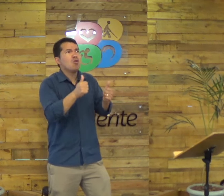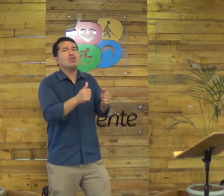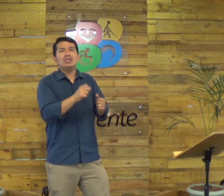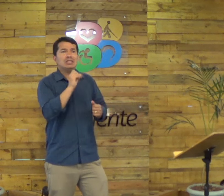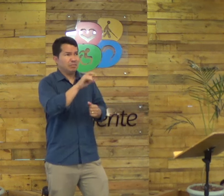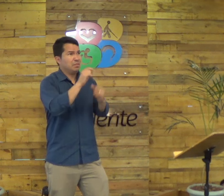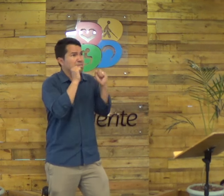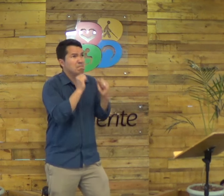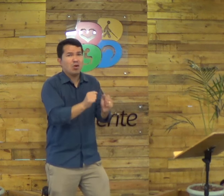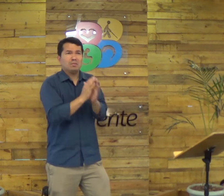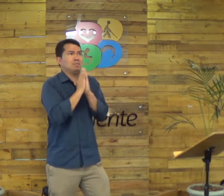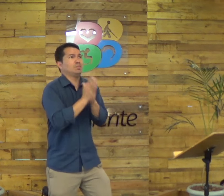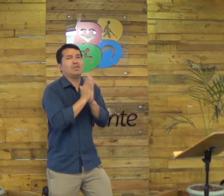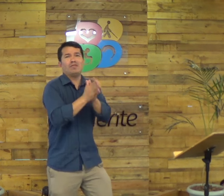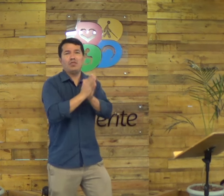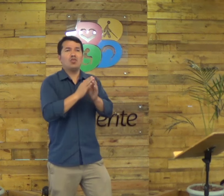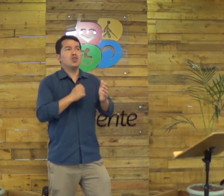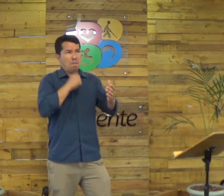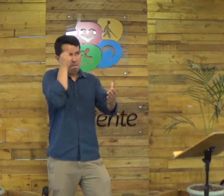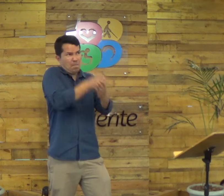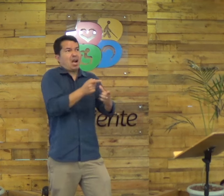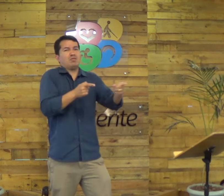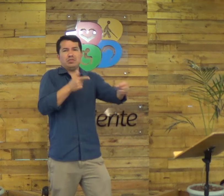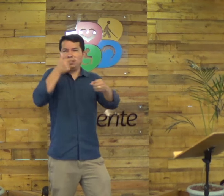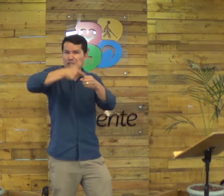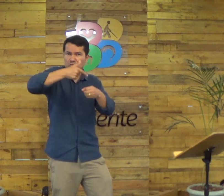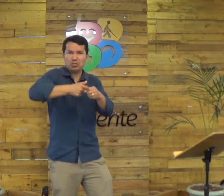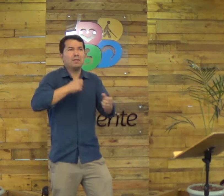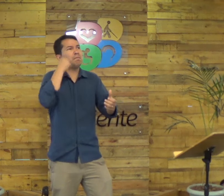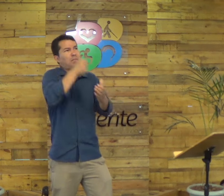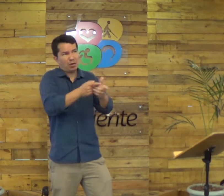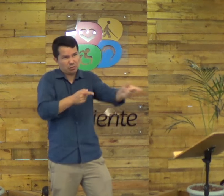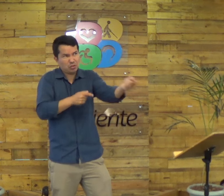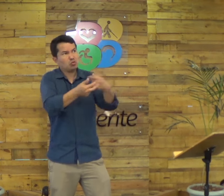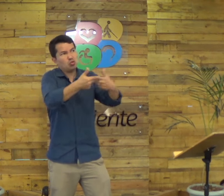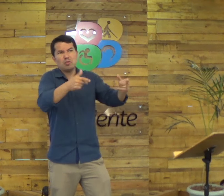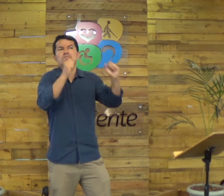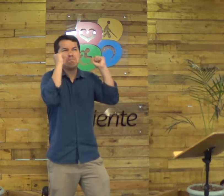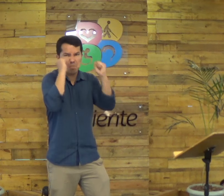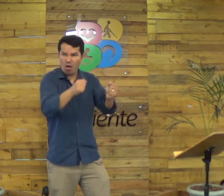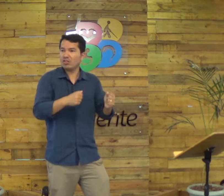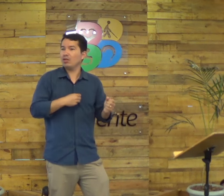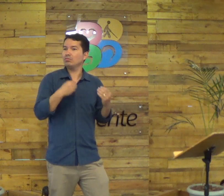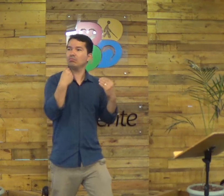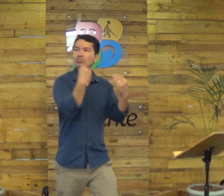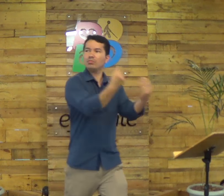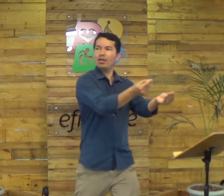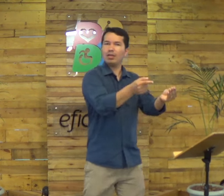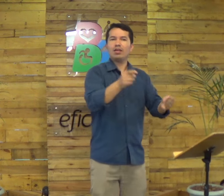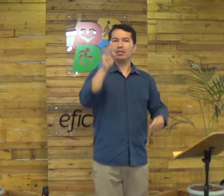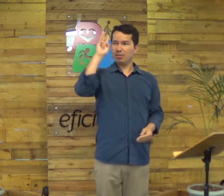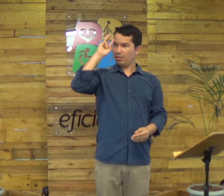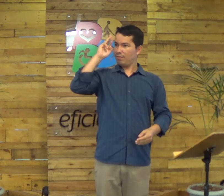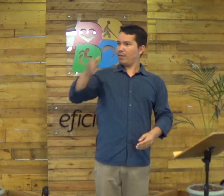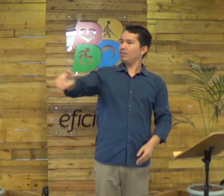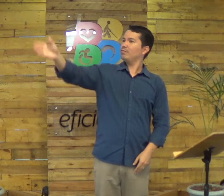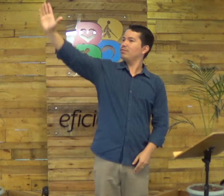verdade? Sim, sim, posso, ai, eu pago para você a gasolina, eu pago, eu pago, eu pago, né,